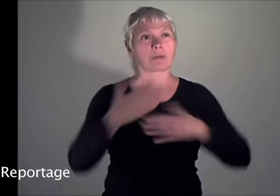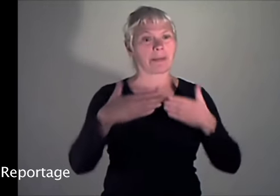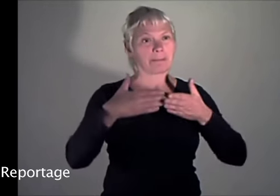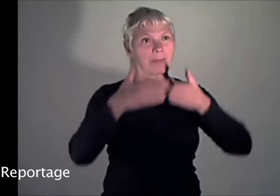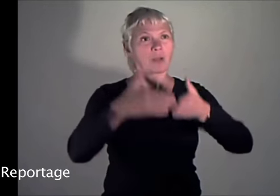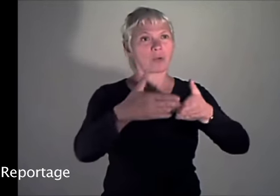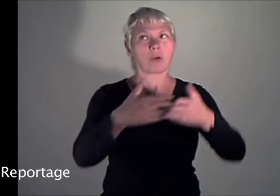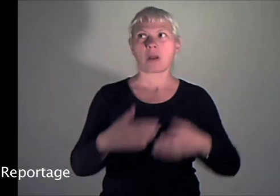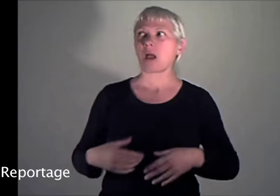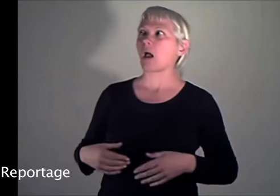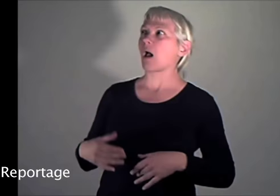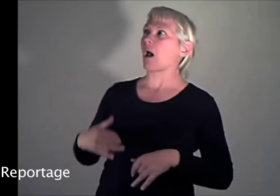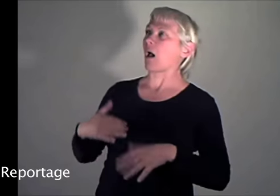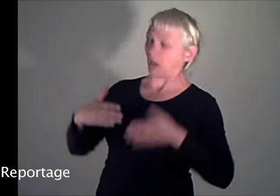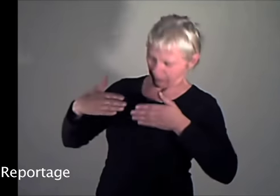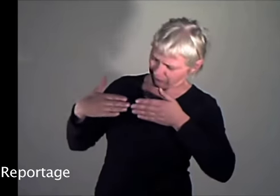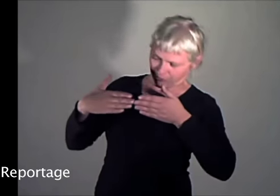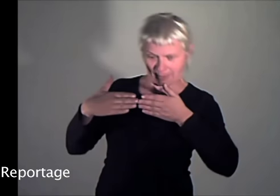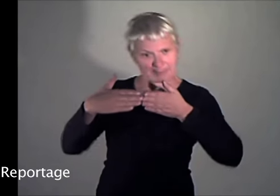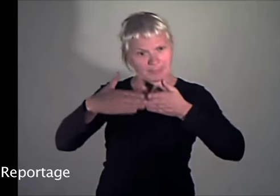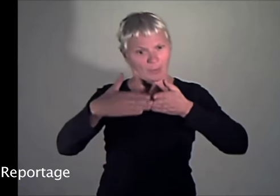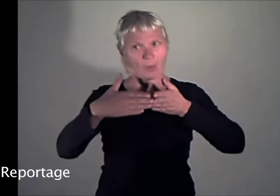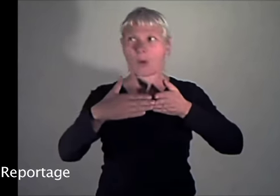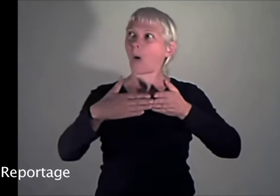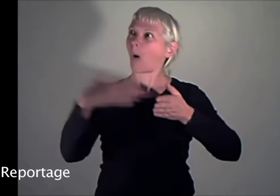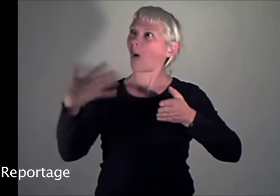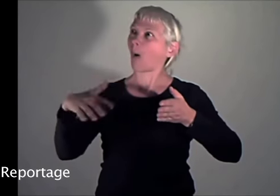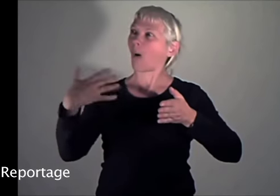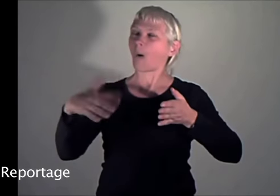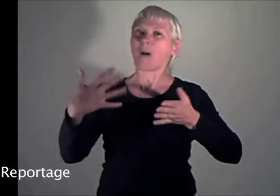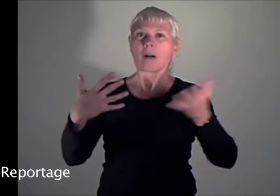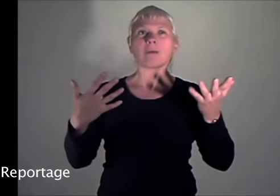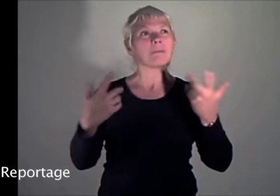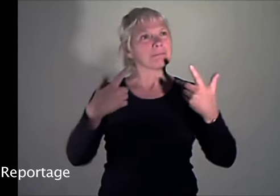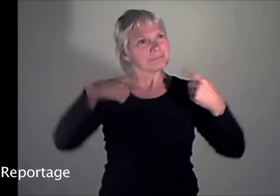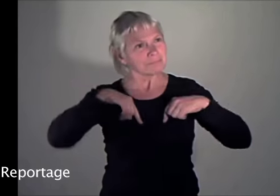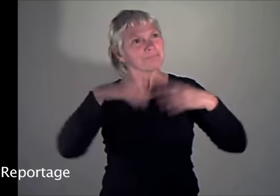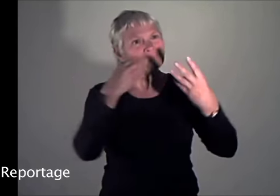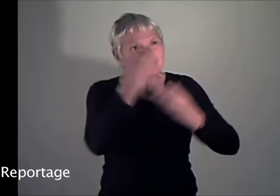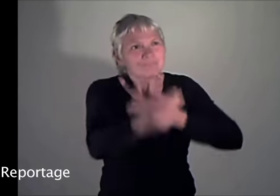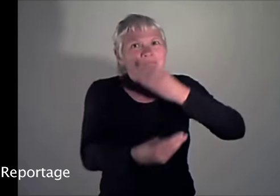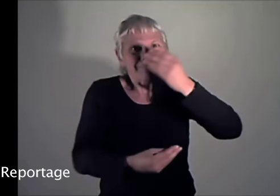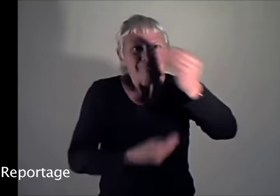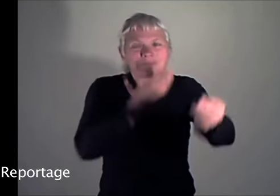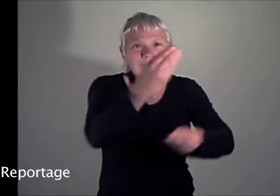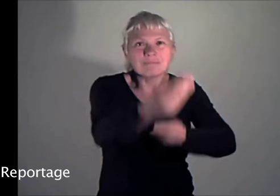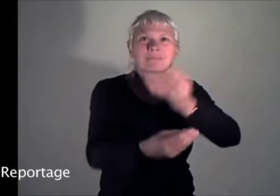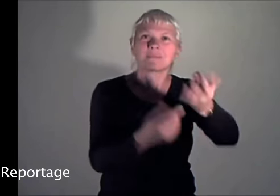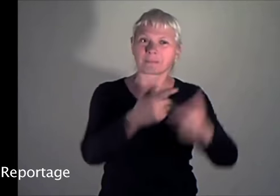montre et finalement les gens ils se disent ah bon en fait on leur donne plein de trucs